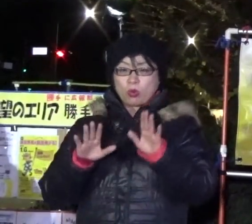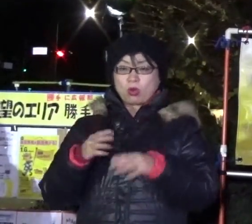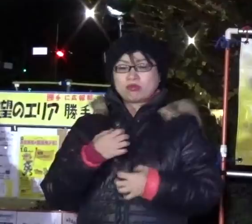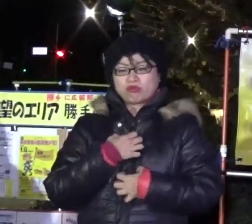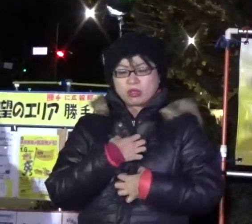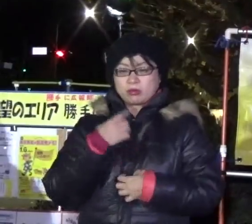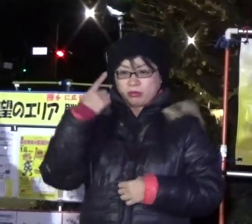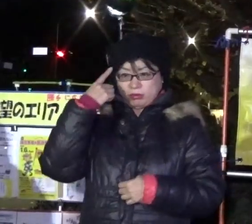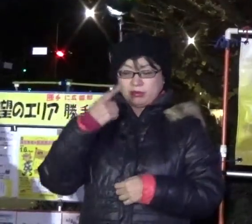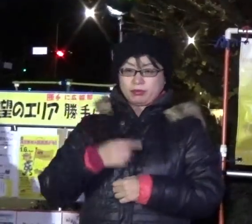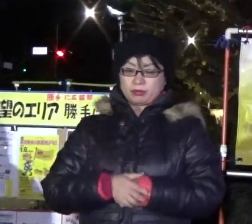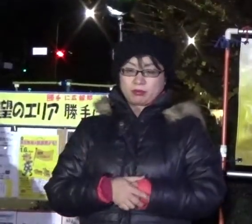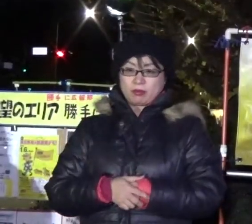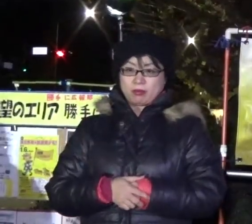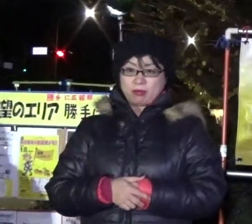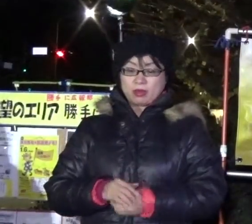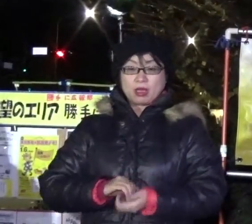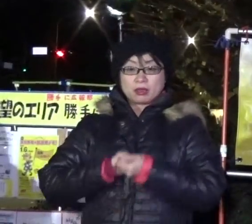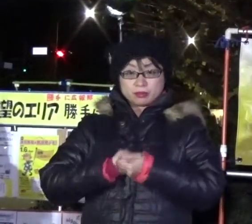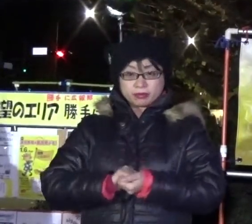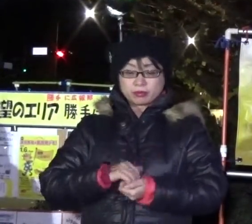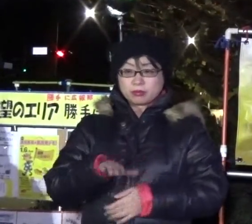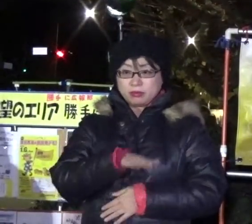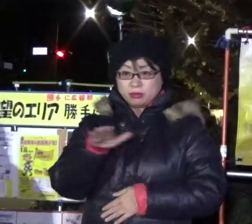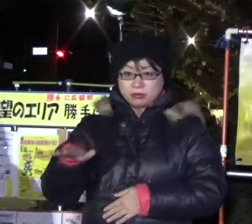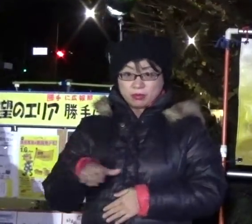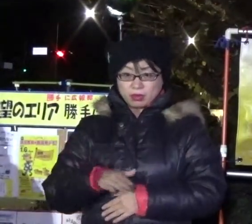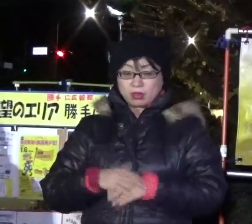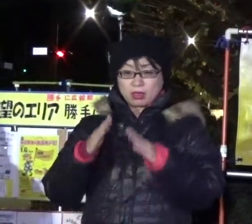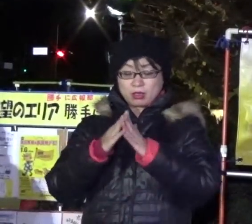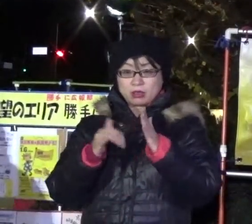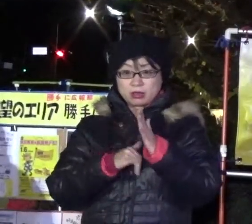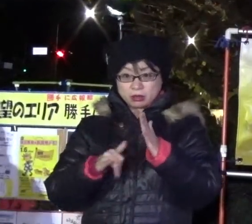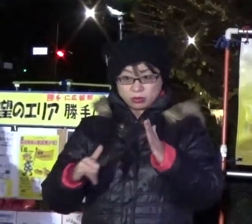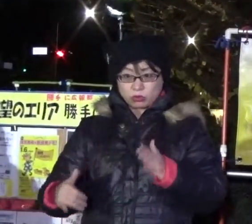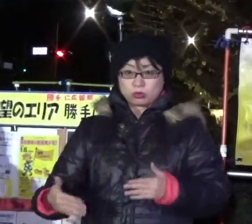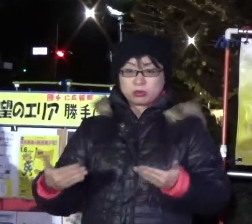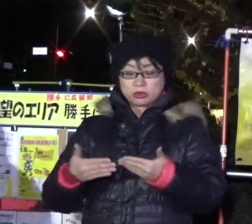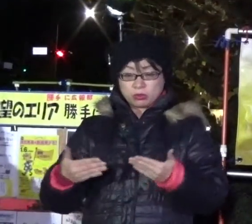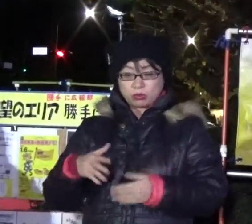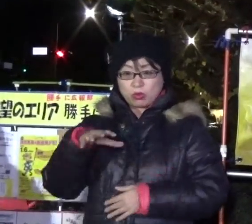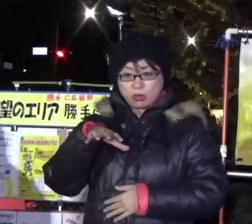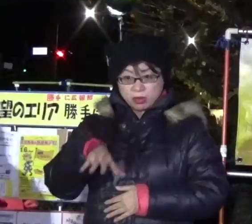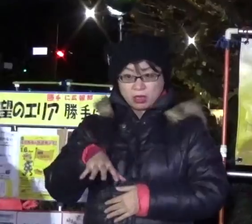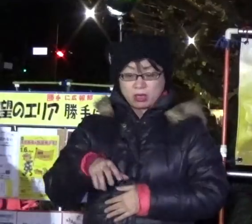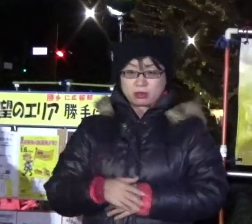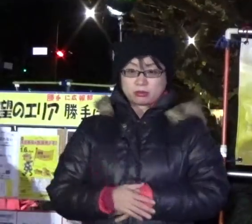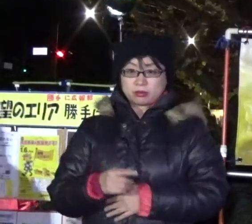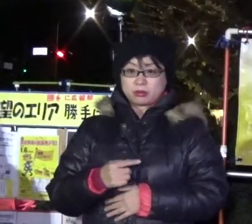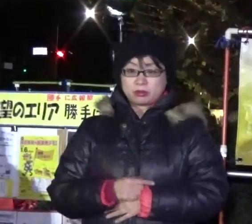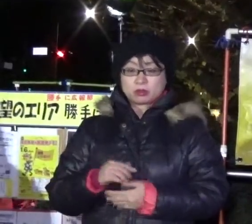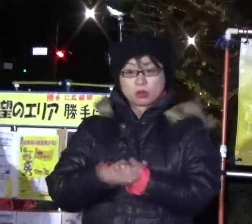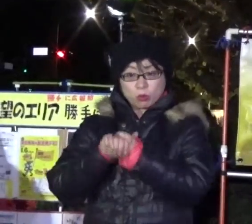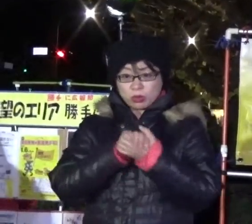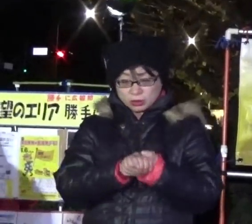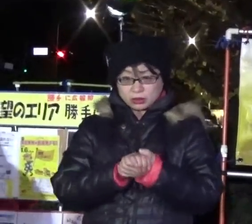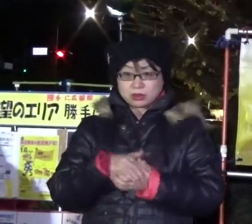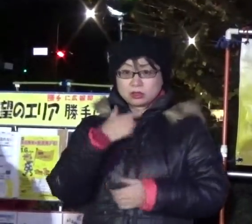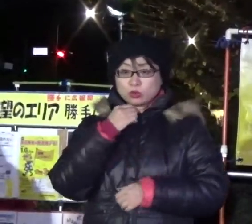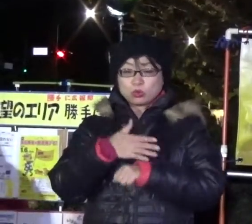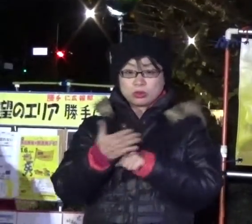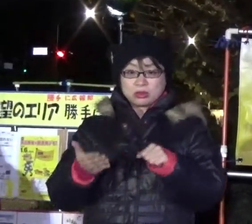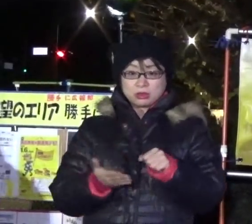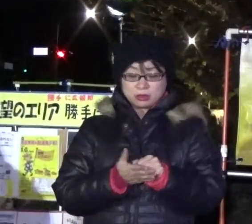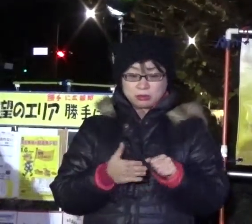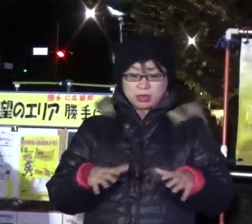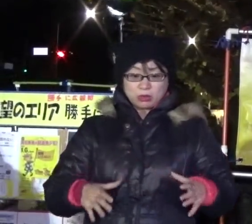いと思ってるんで、じゃあぜひ皆さんもですね、本当に家族でも職場の人も本当人一人でもいいんで、福島第一の敷地内に